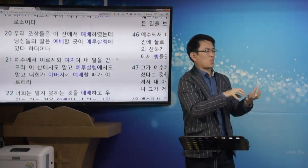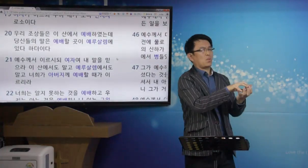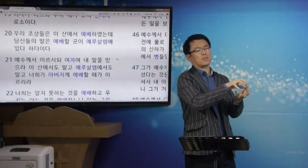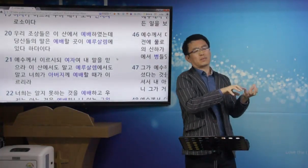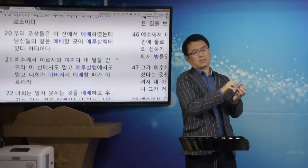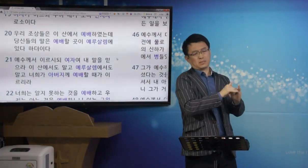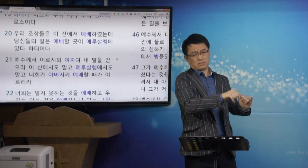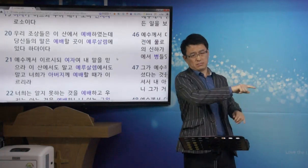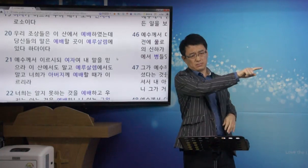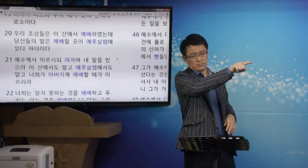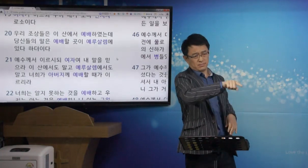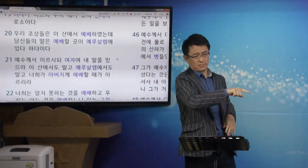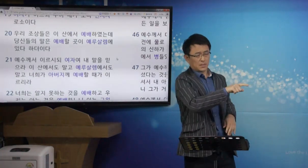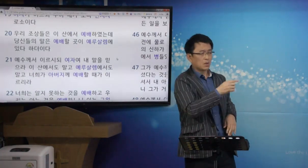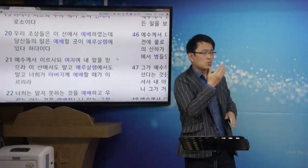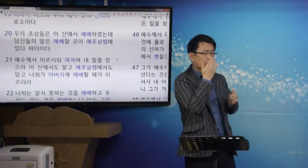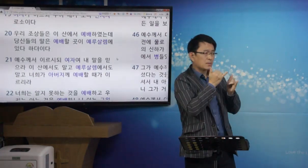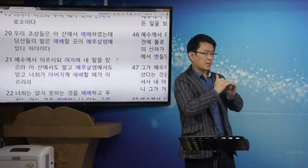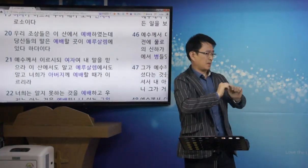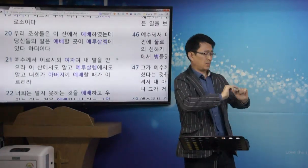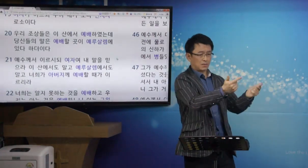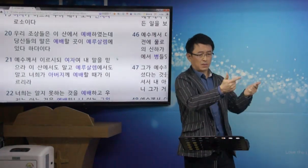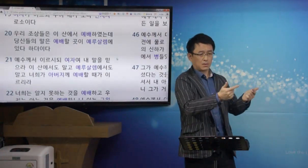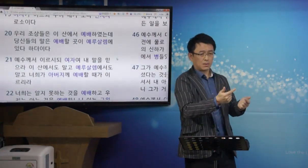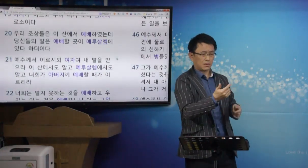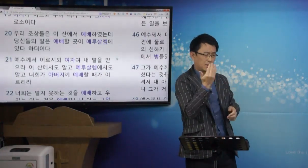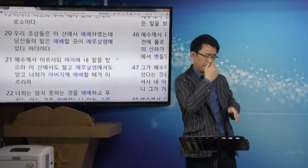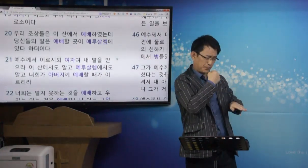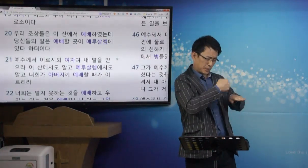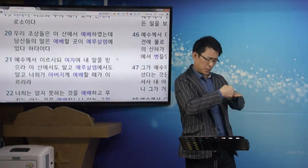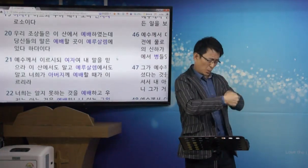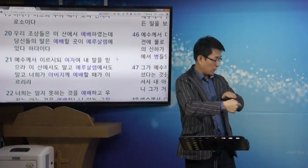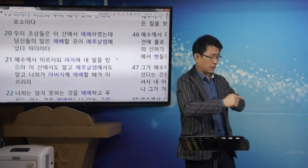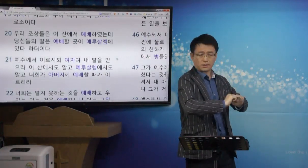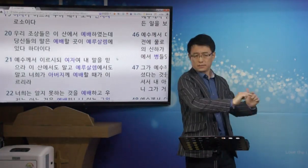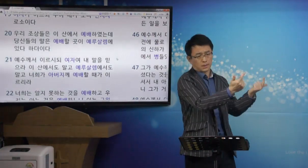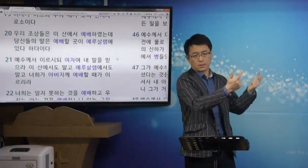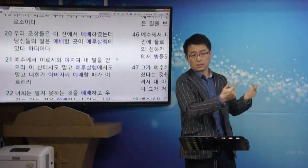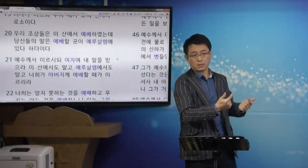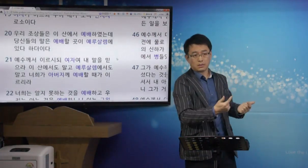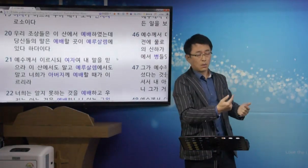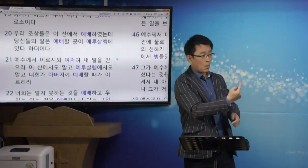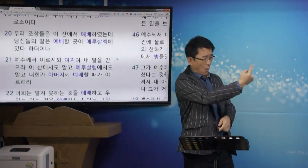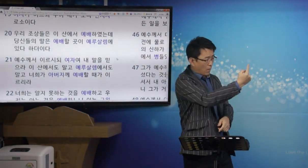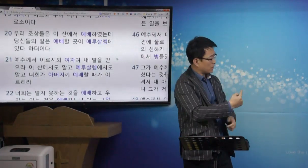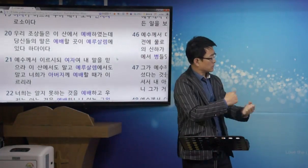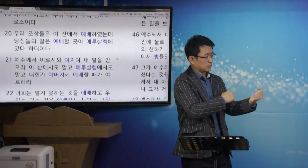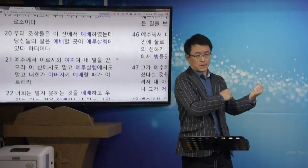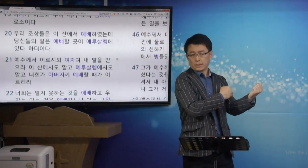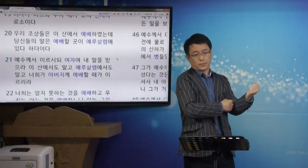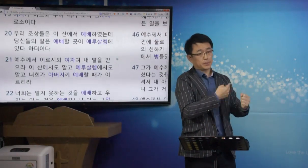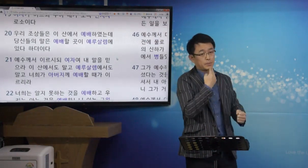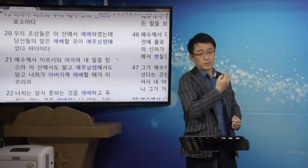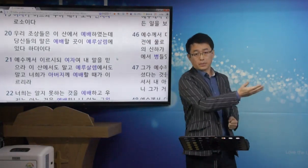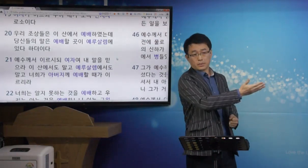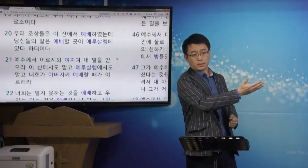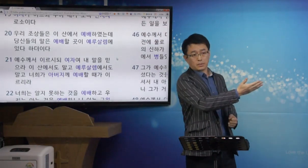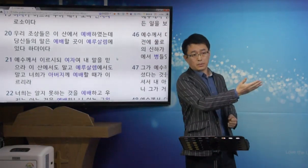것이죠. 너희들은 혼혈이고 유대인이 아니기 때문에 또한 더러운 족속이기 때문에 이곳에 올 자격이